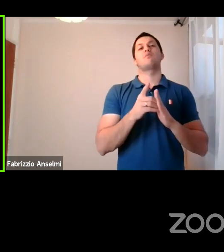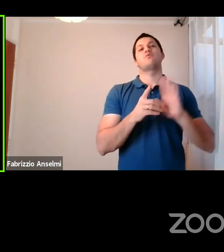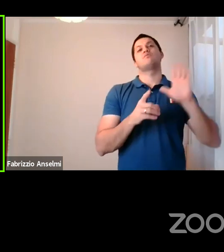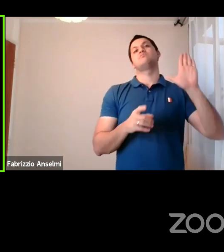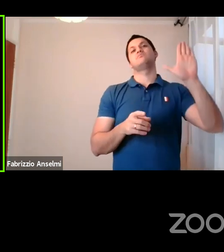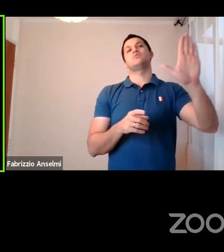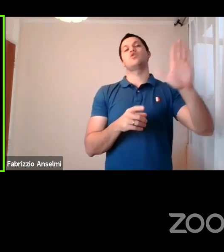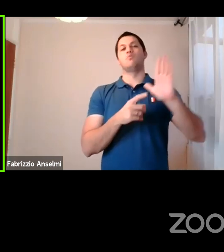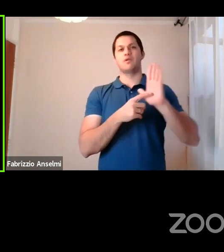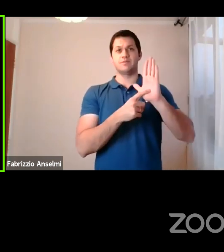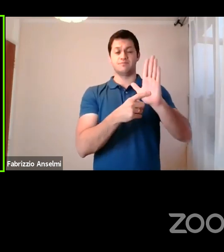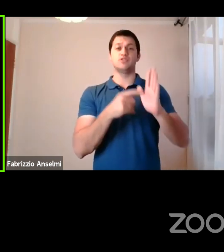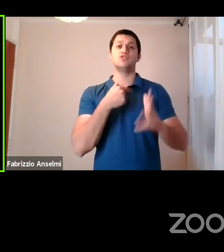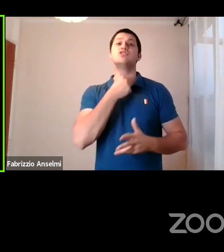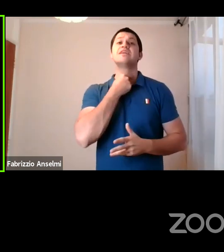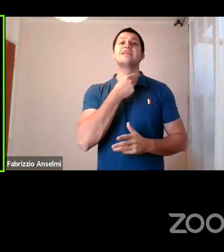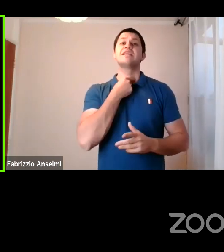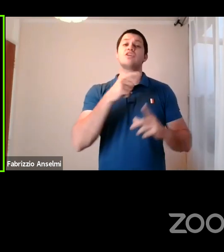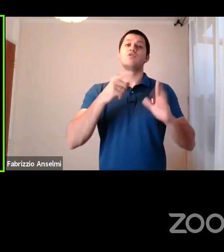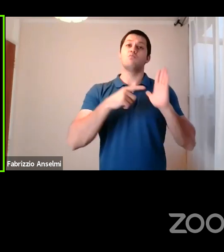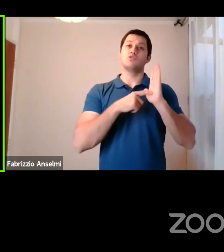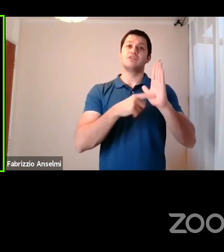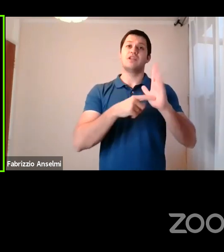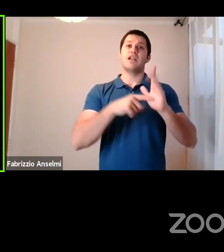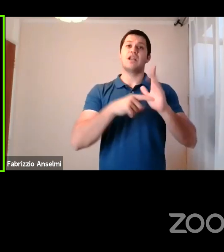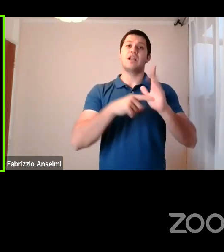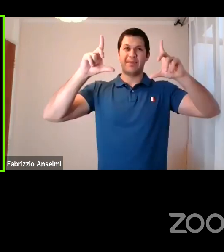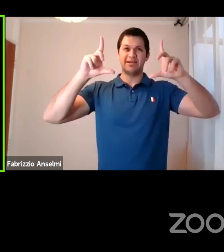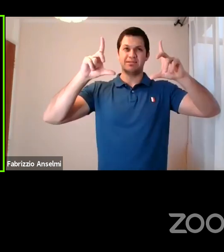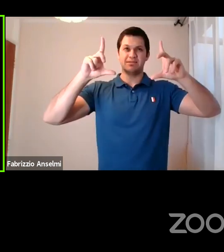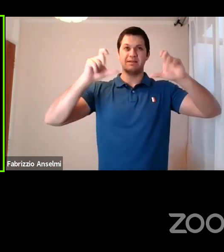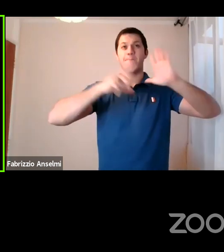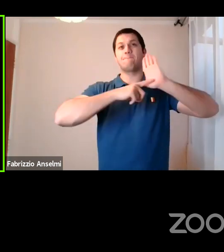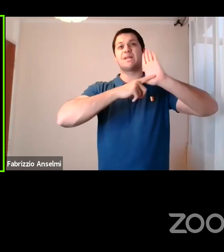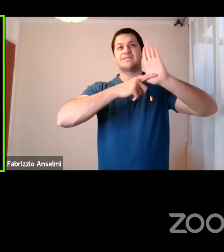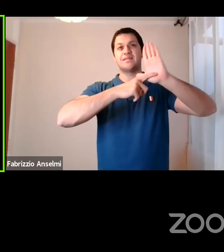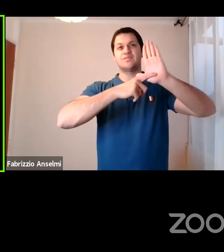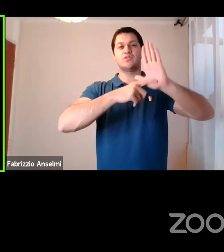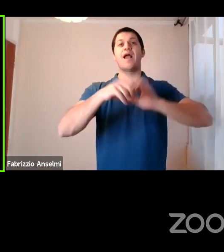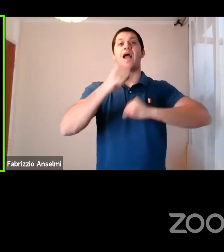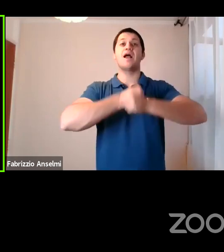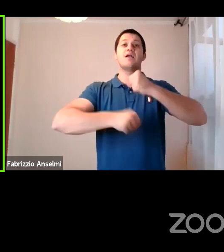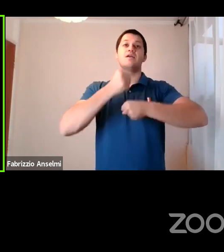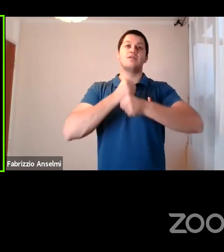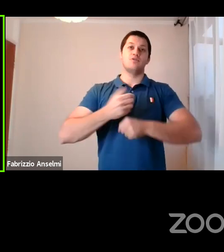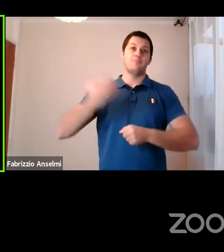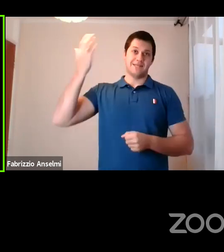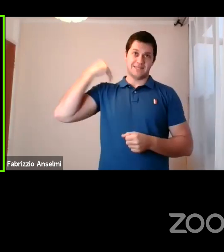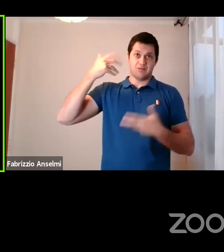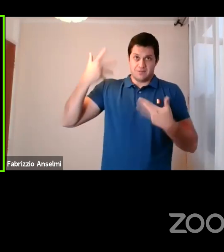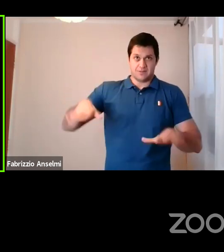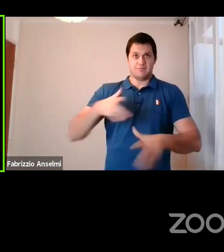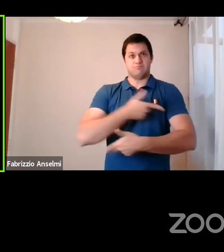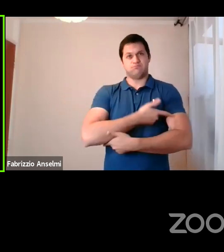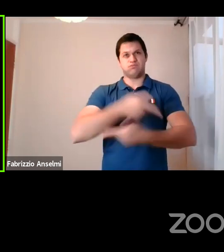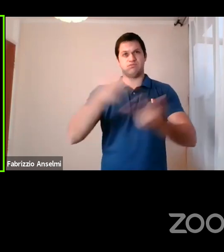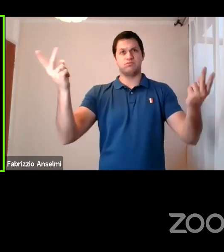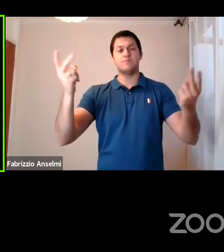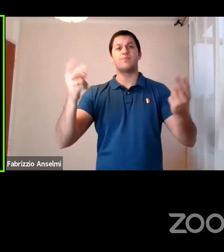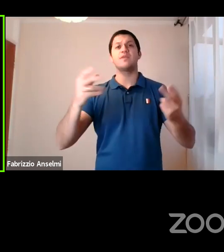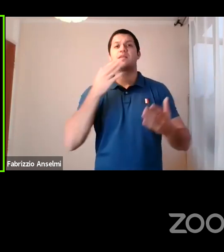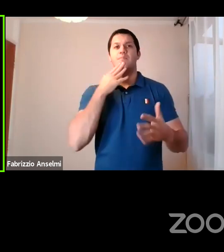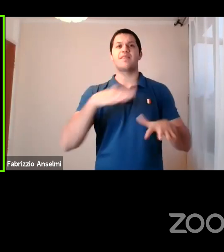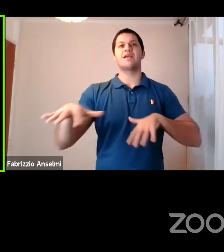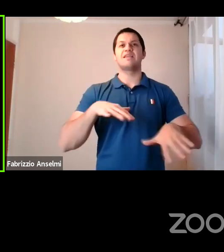Me gustaría mostrarles fotos de la presentación que realizamos el año pasado y la actividad que hicimos en este